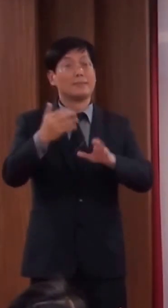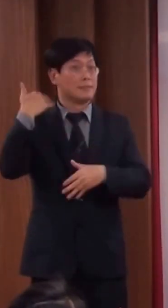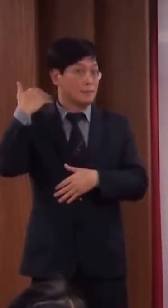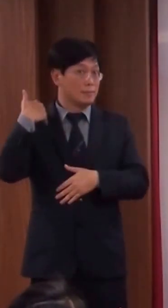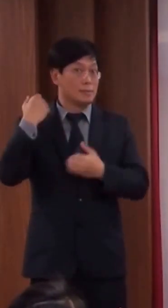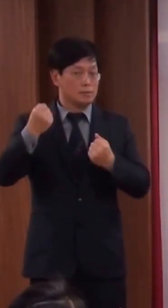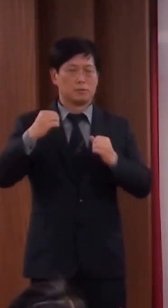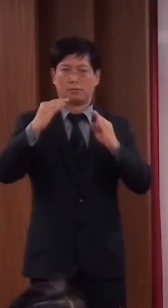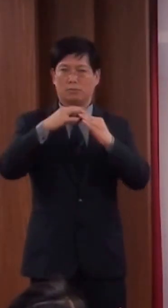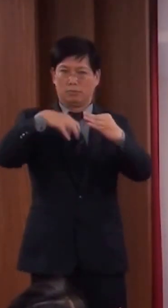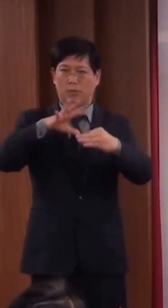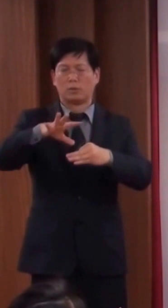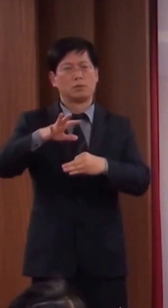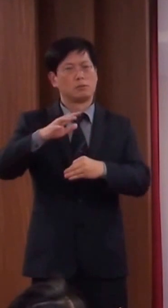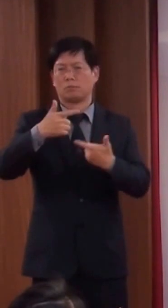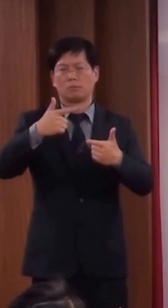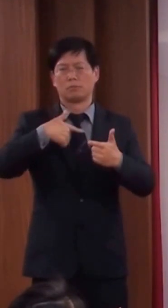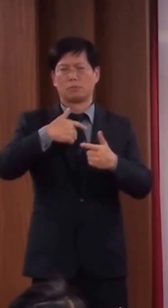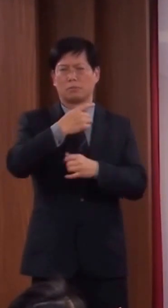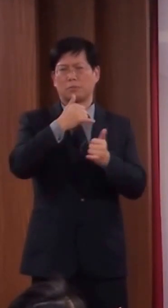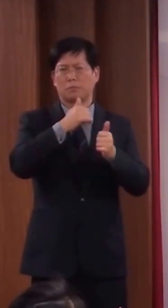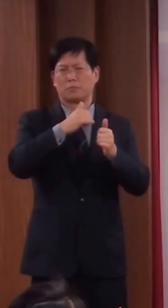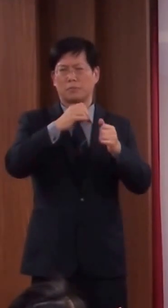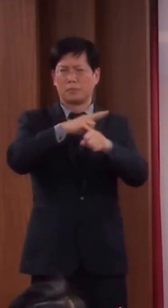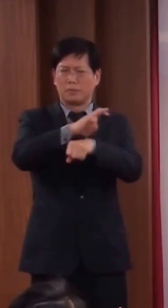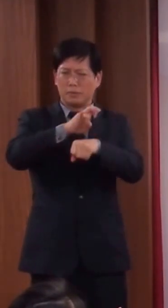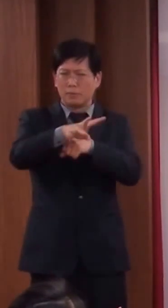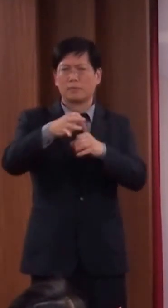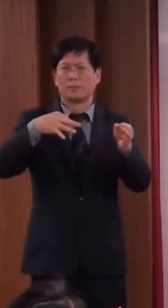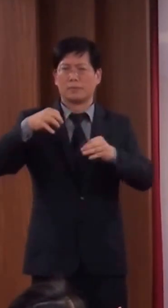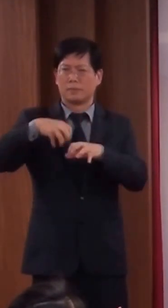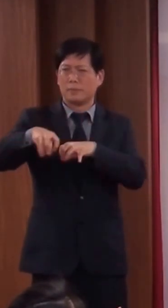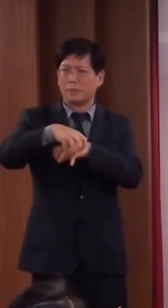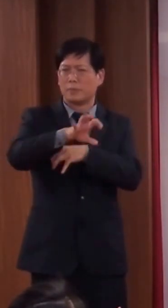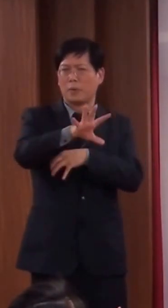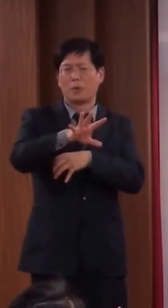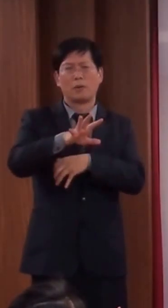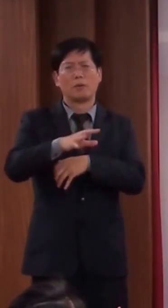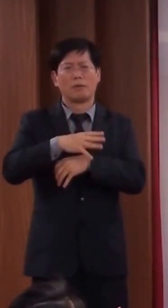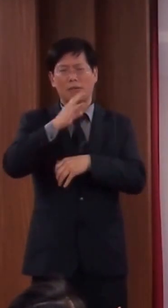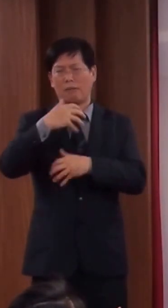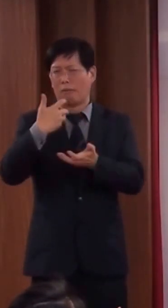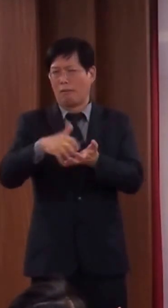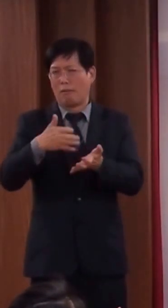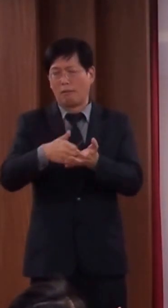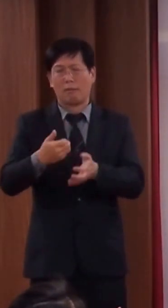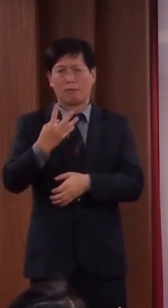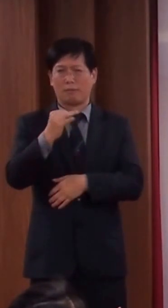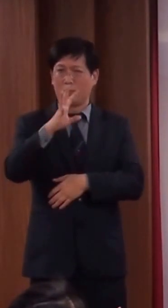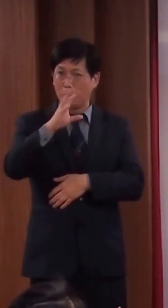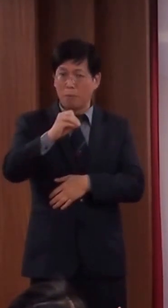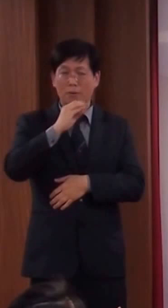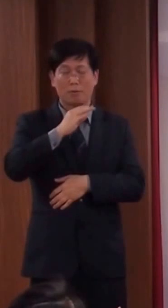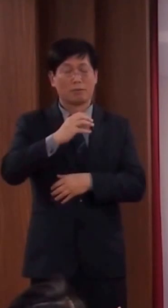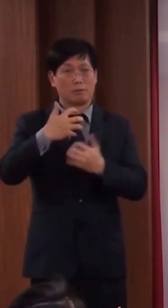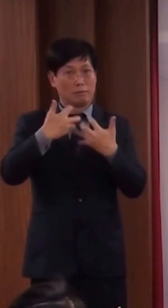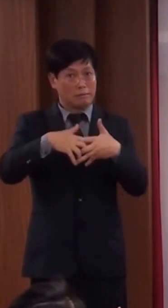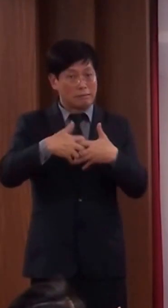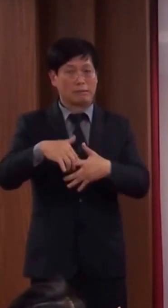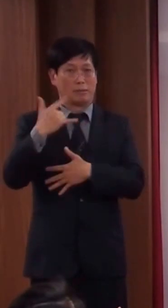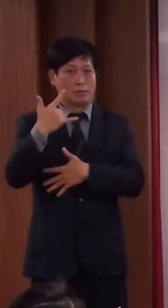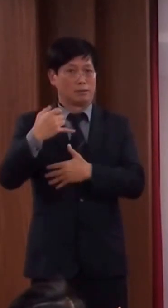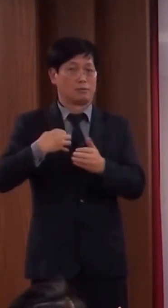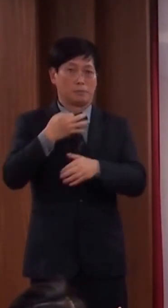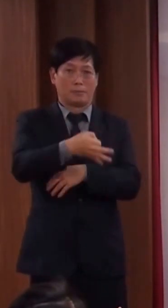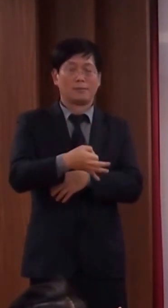在银行才有，现在各大便利商店也都有合作的，其实等于是有几万个 ATM 在等着您来缴税，